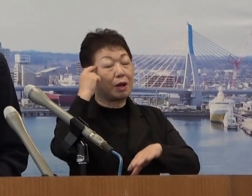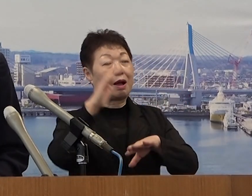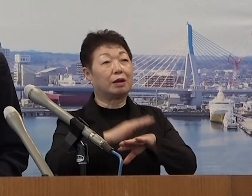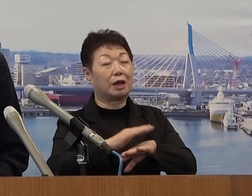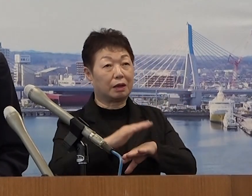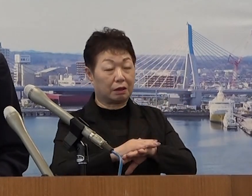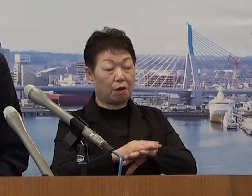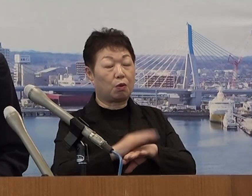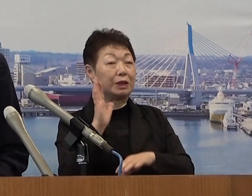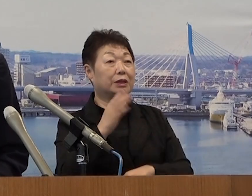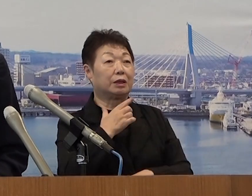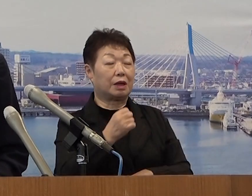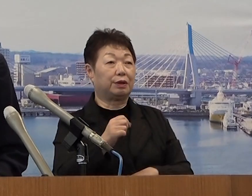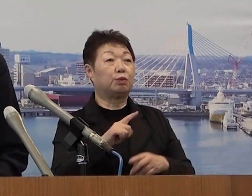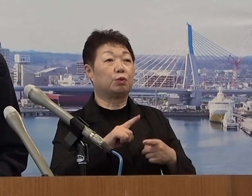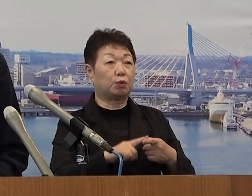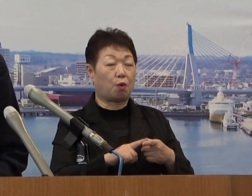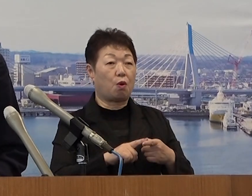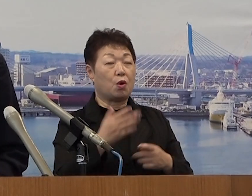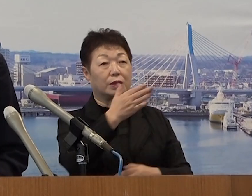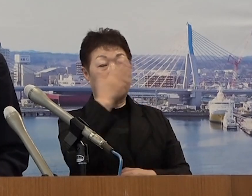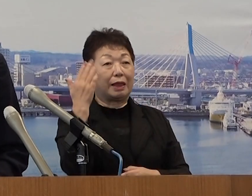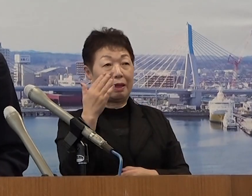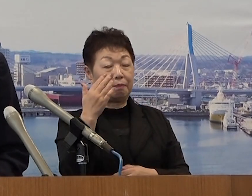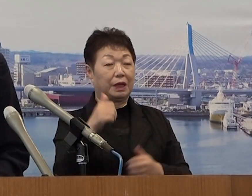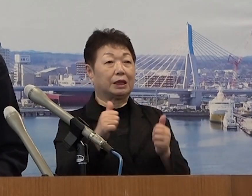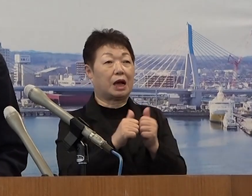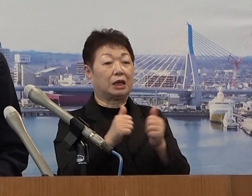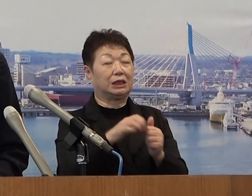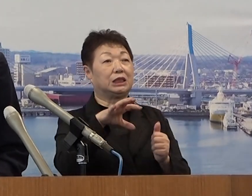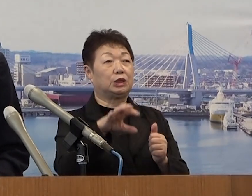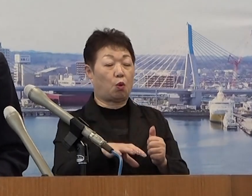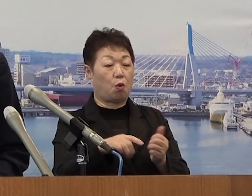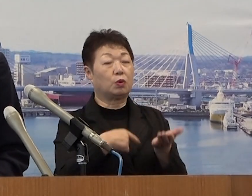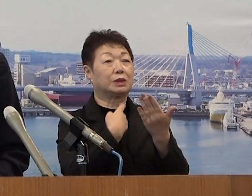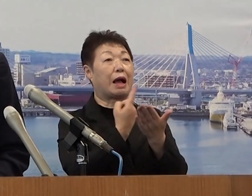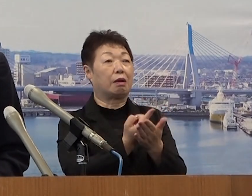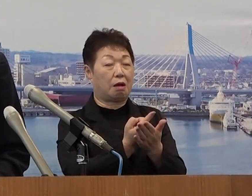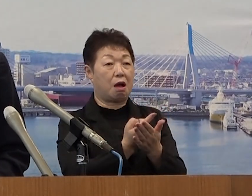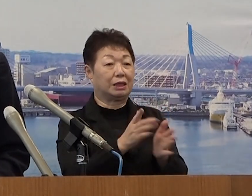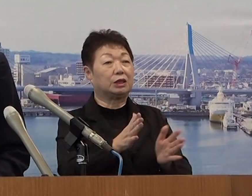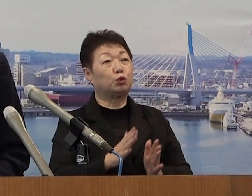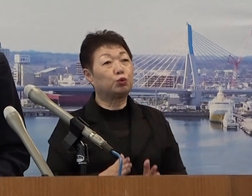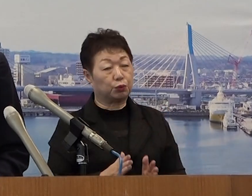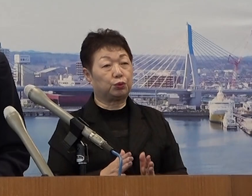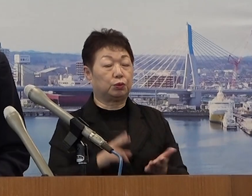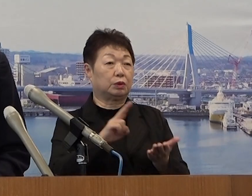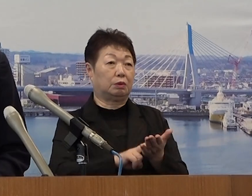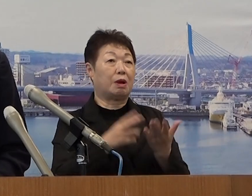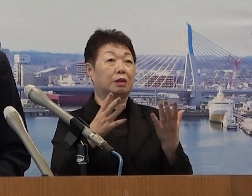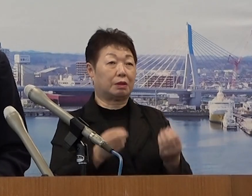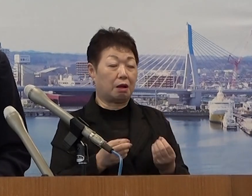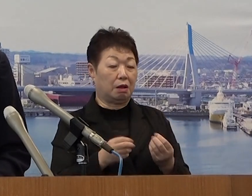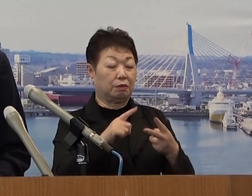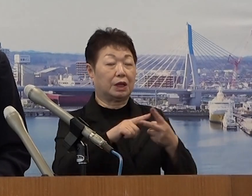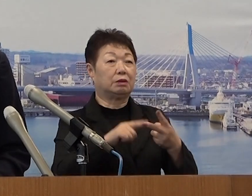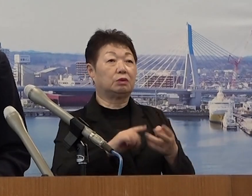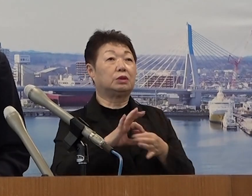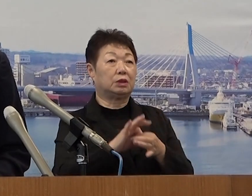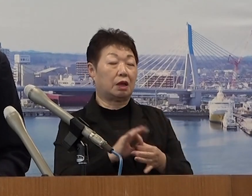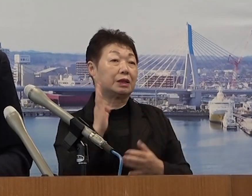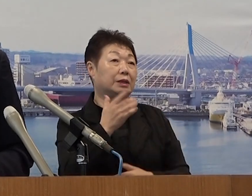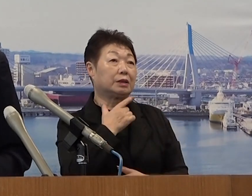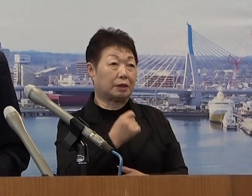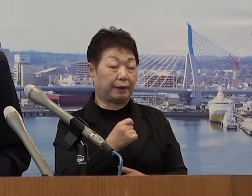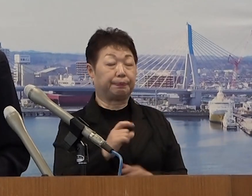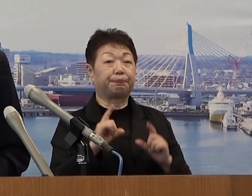ていうところと、まあ、結局青年会議さんの参加自粛を決めたことに、ついてもちょっと合わせてお伺いできればと思います。 は